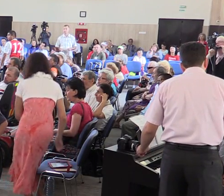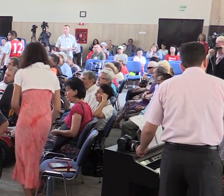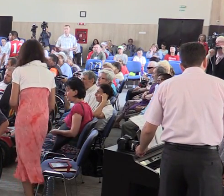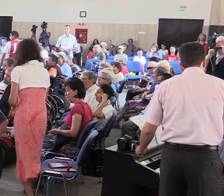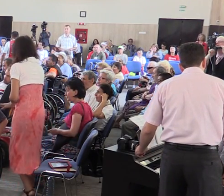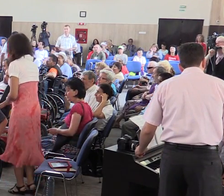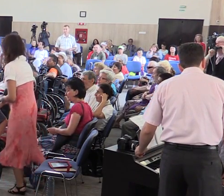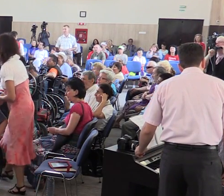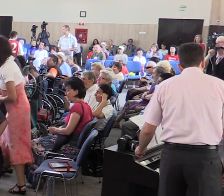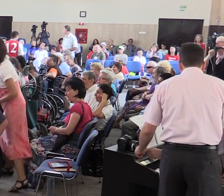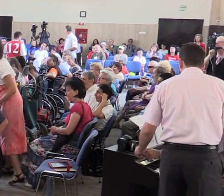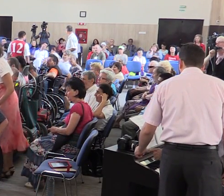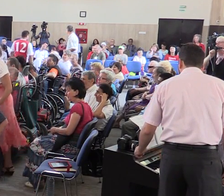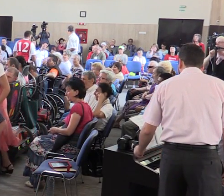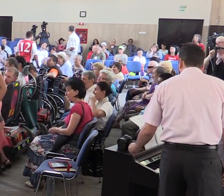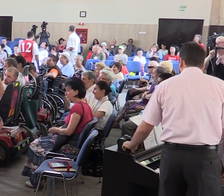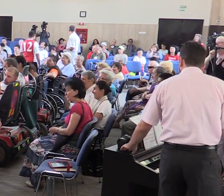îmbrăcat.